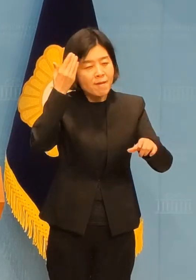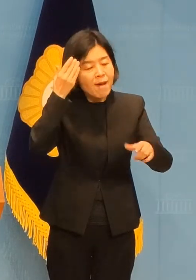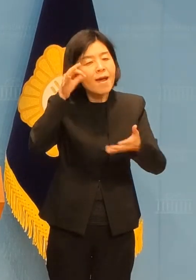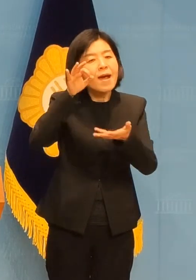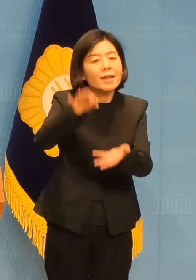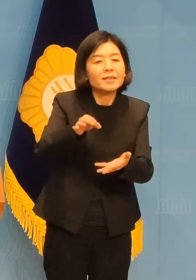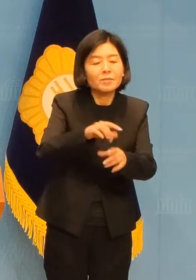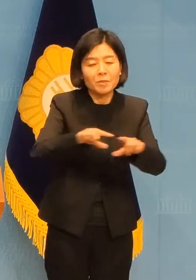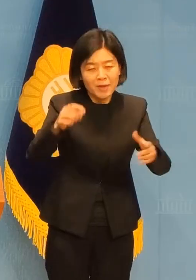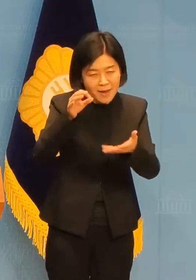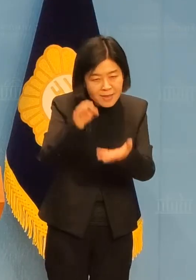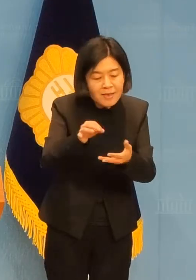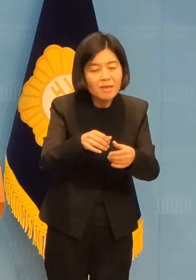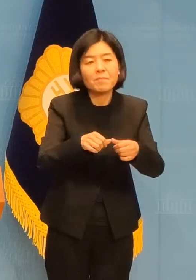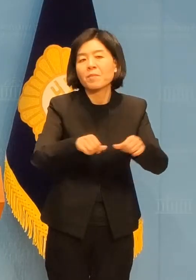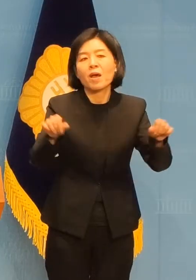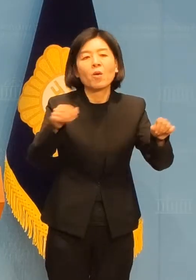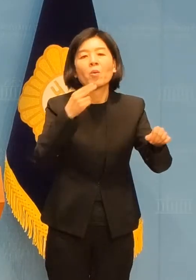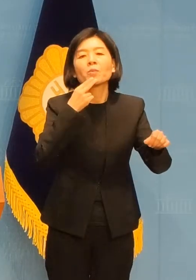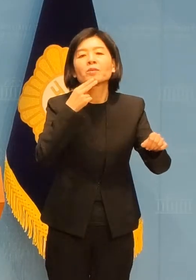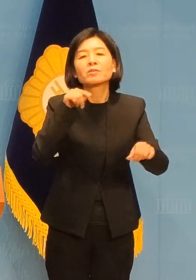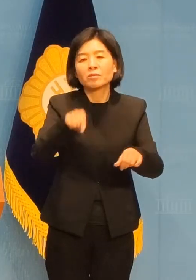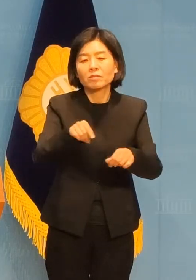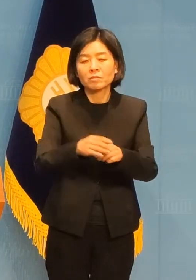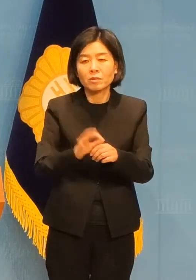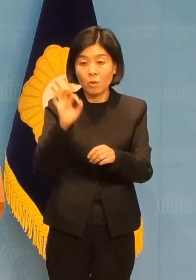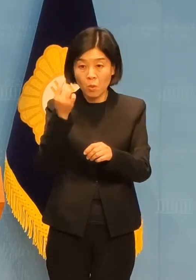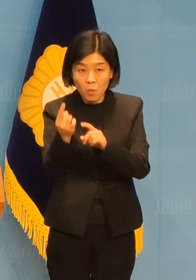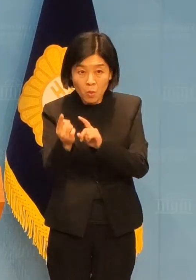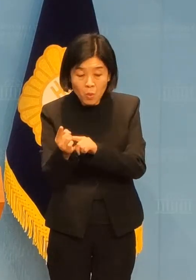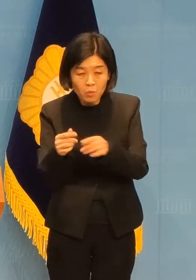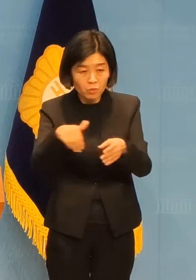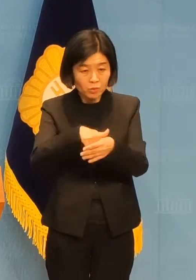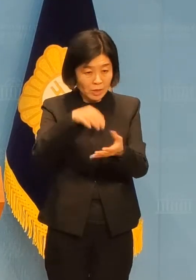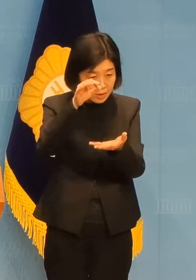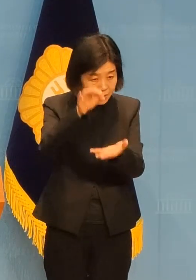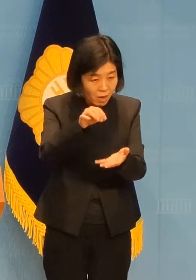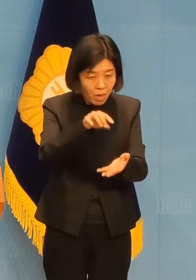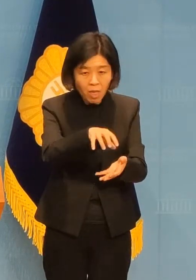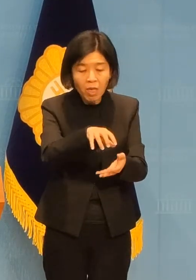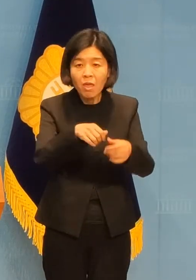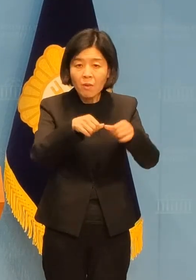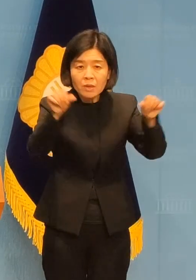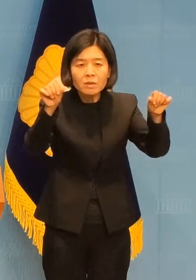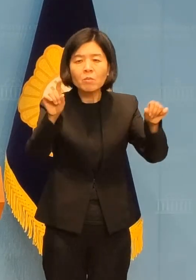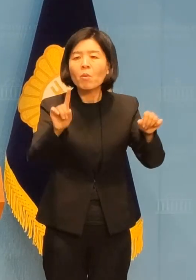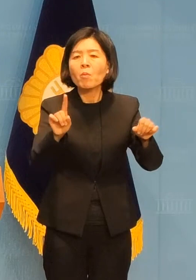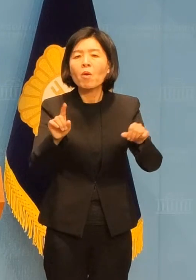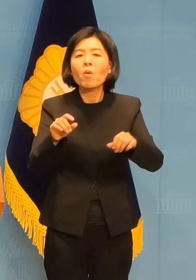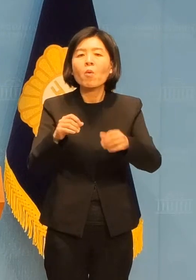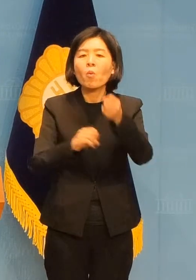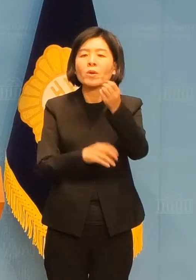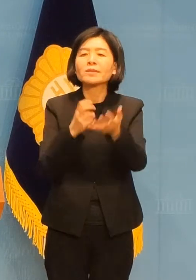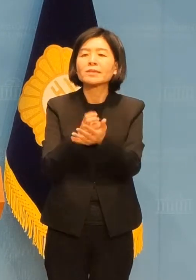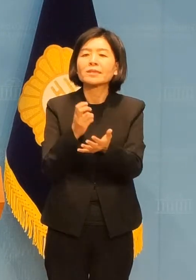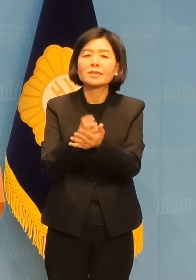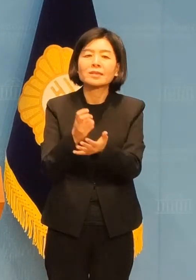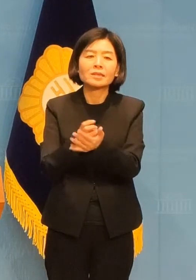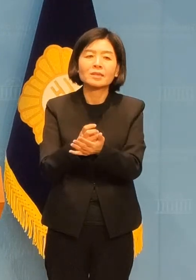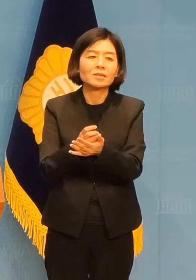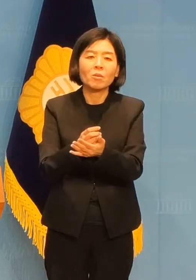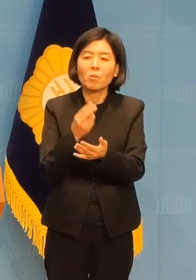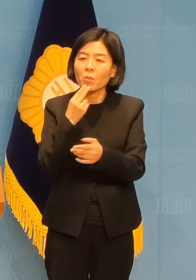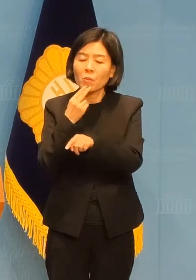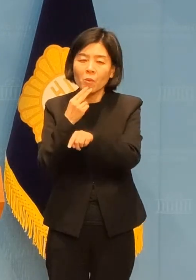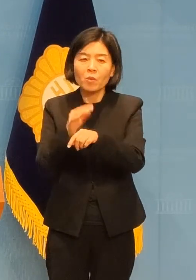것이다. 그러나 오 시장이 문화재 앞에서 벌이는 모든 행위는 이 원칙을 해치고 있다. 서울시는 지난